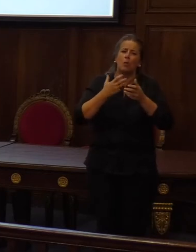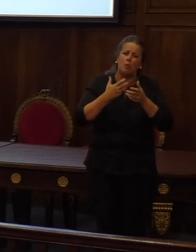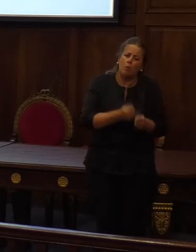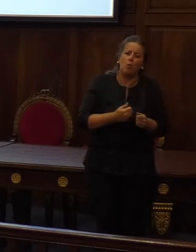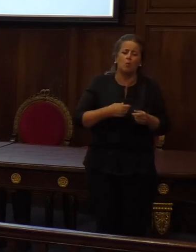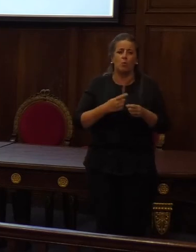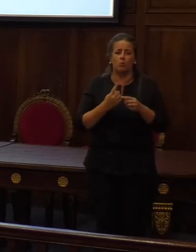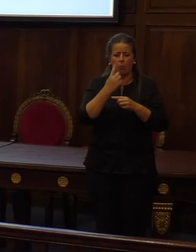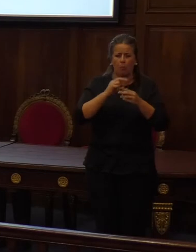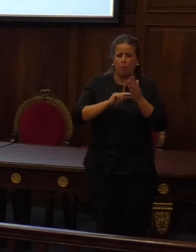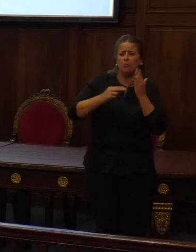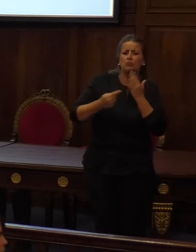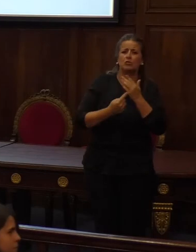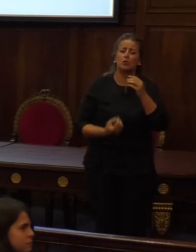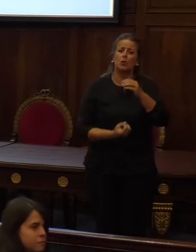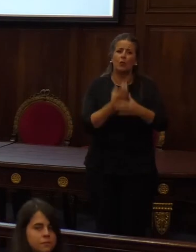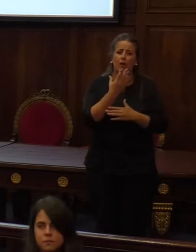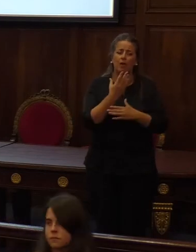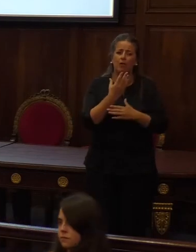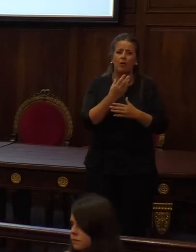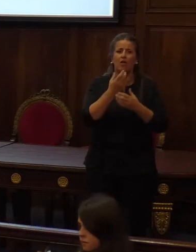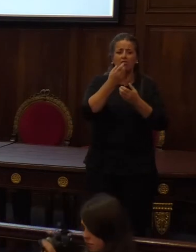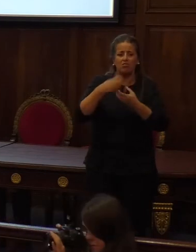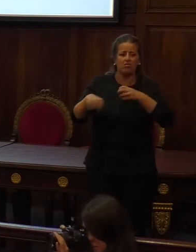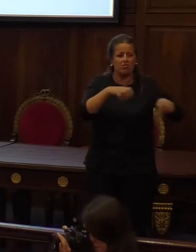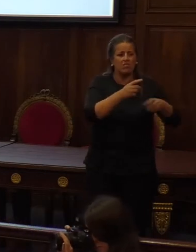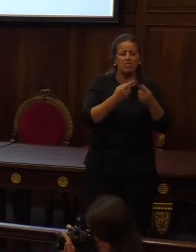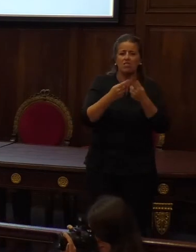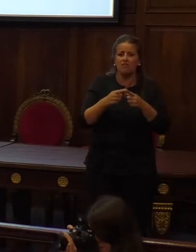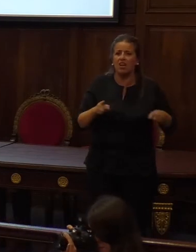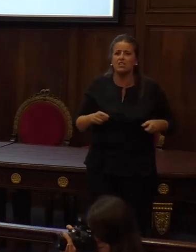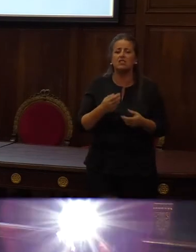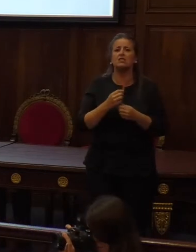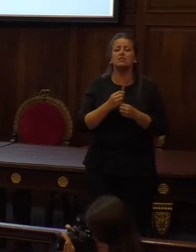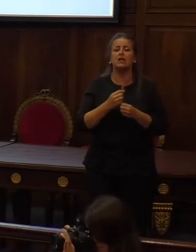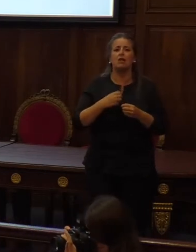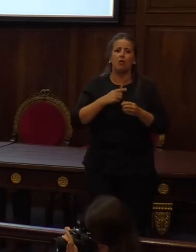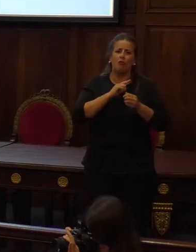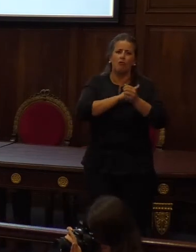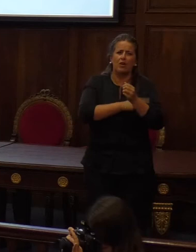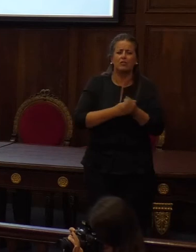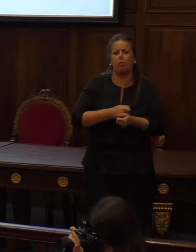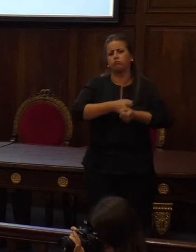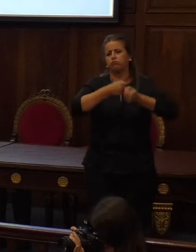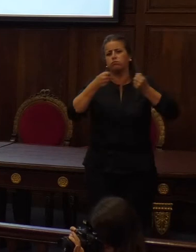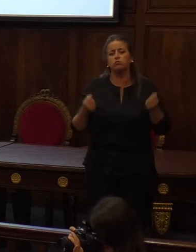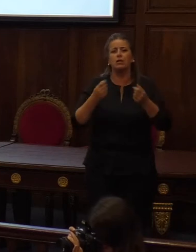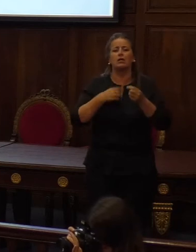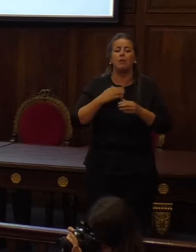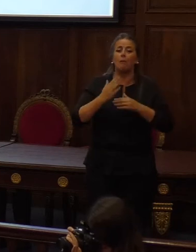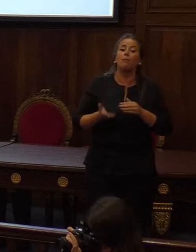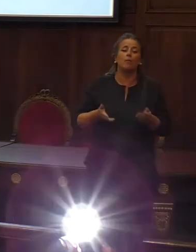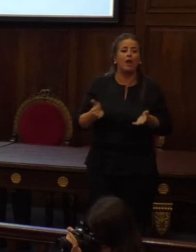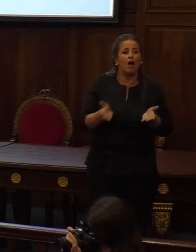con proyectos nuevos, también vinculados a estas áreas, con un esfuerzo gigantesco para promover la investigación de